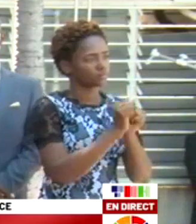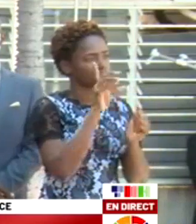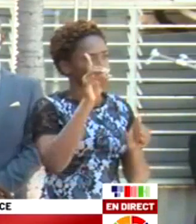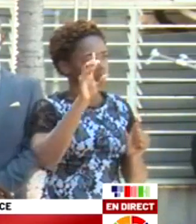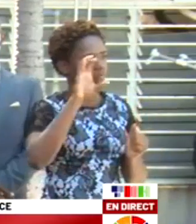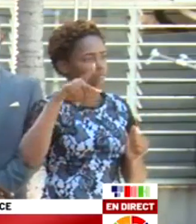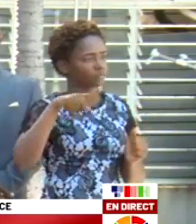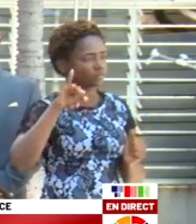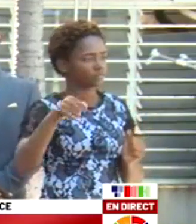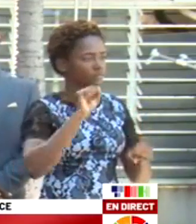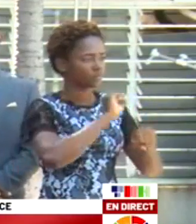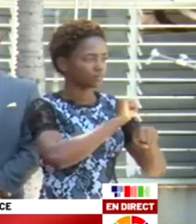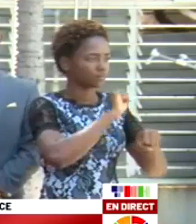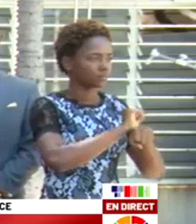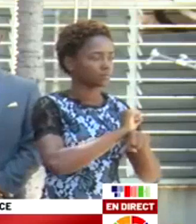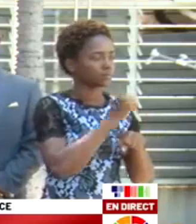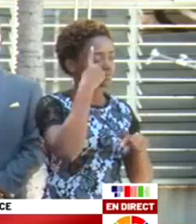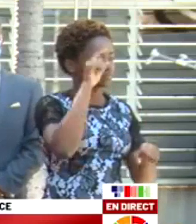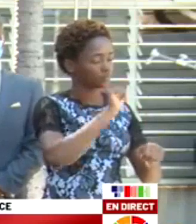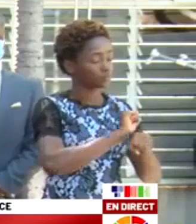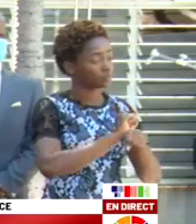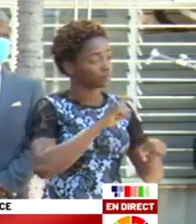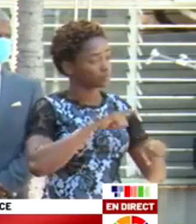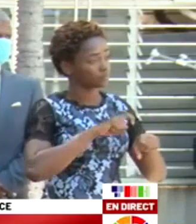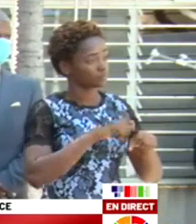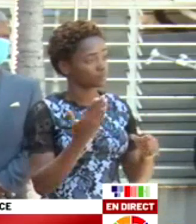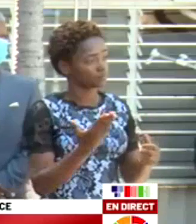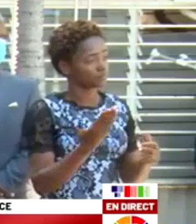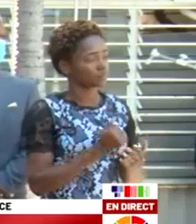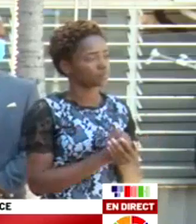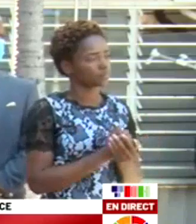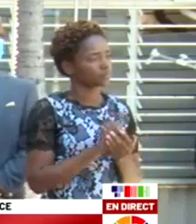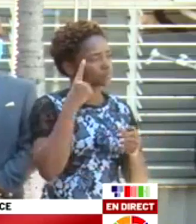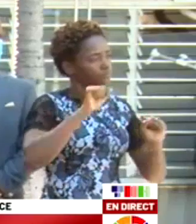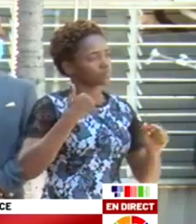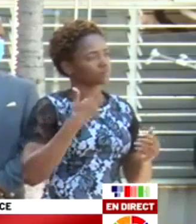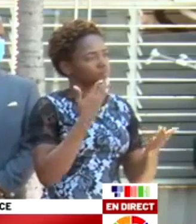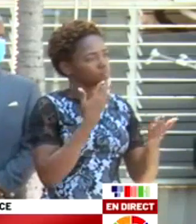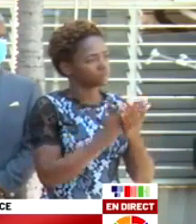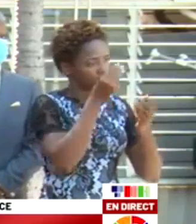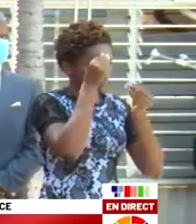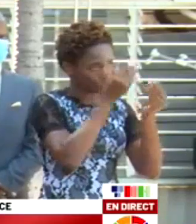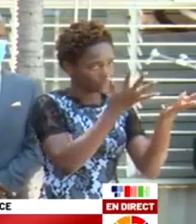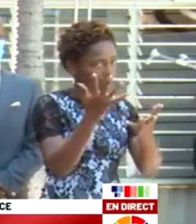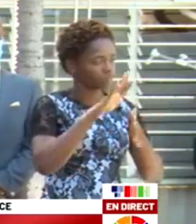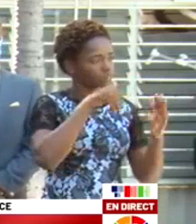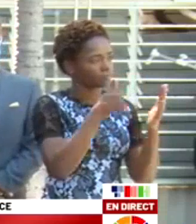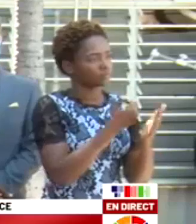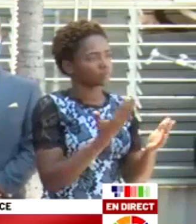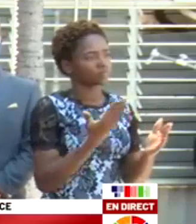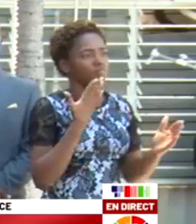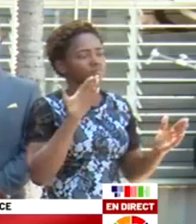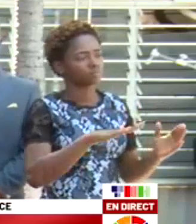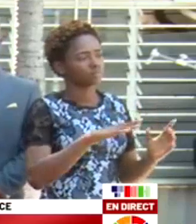DCPJ, travaille pour notre temps réel, nous sommes capables de gagner bonnes informations sur tous les actes de kidnapping